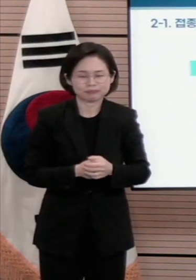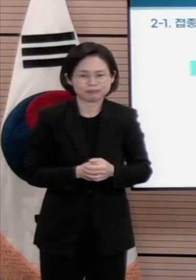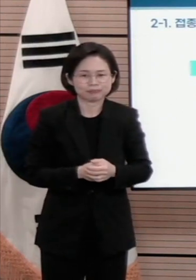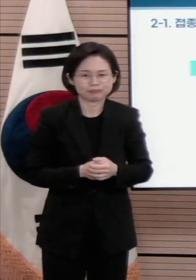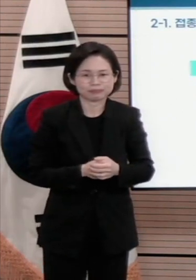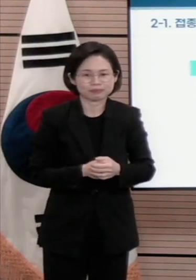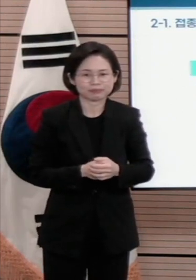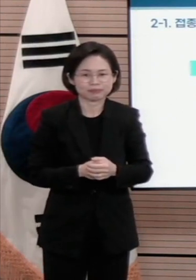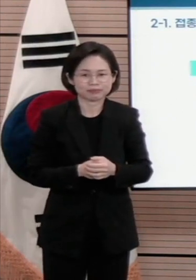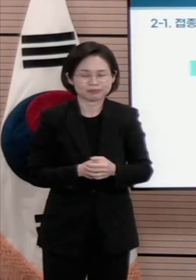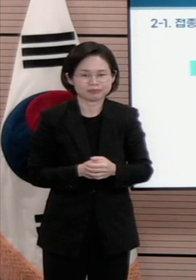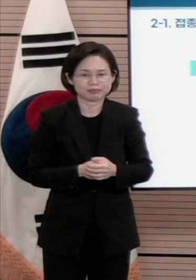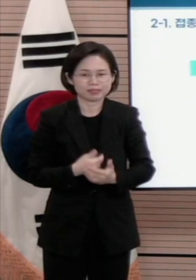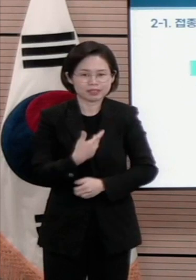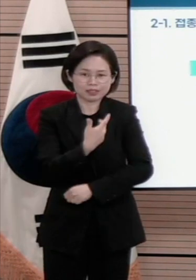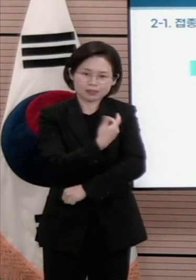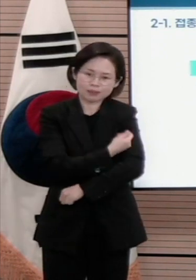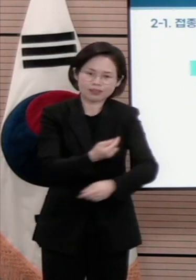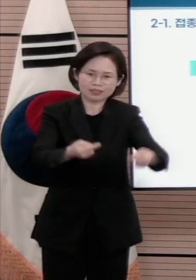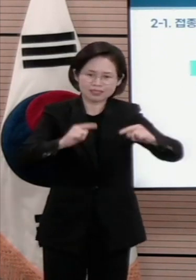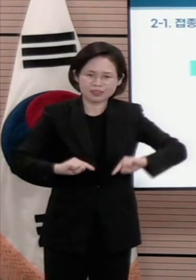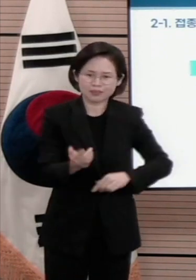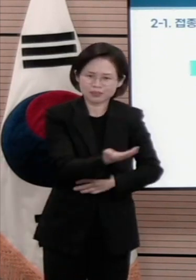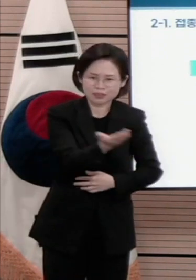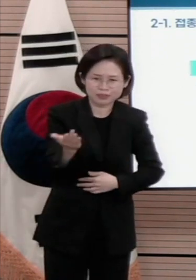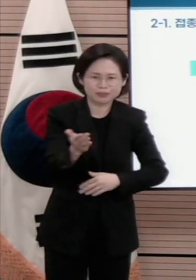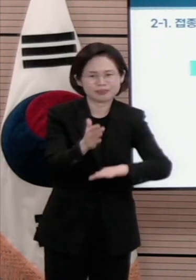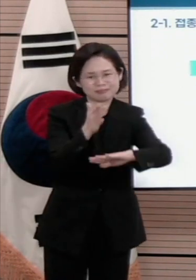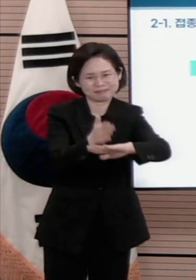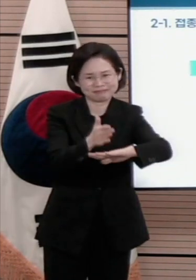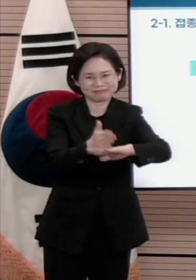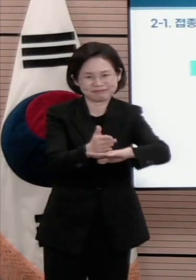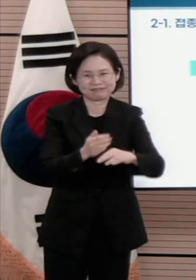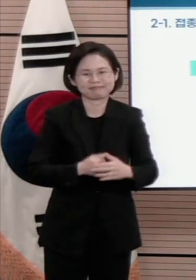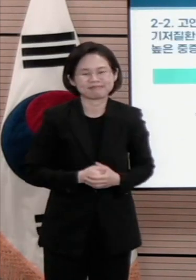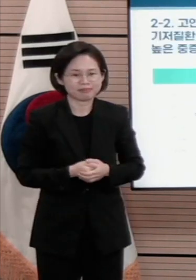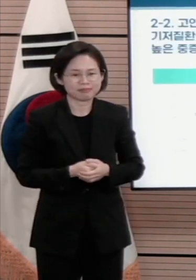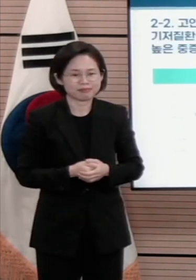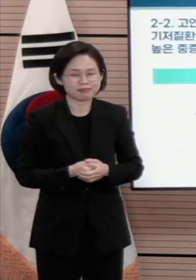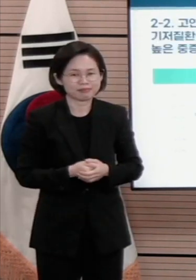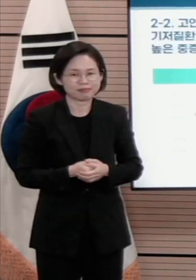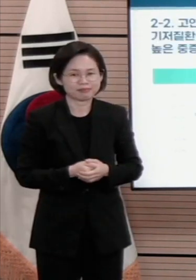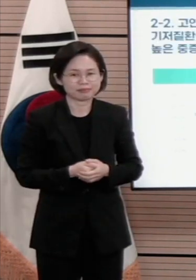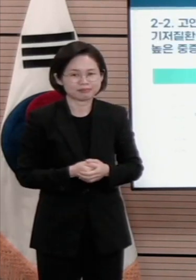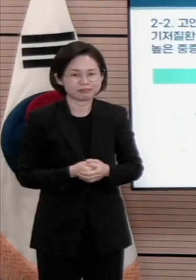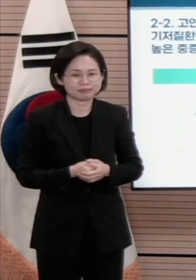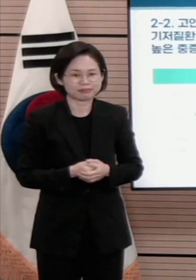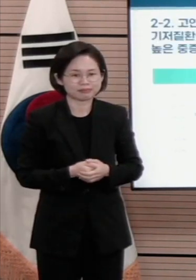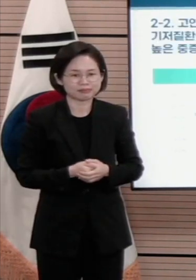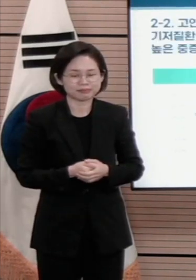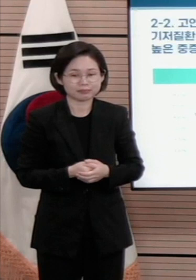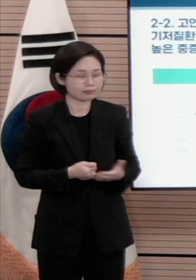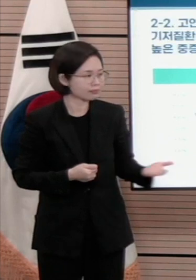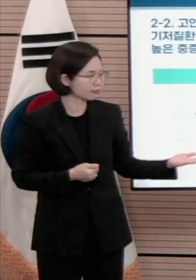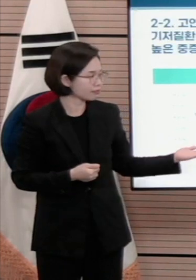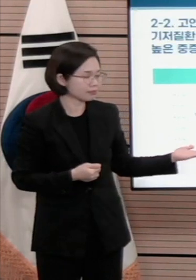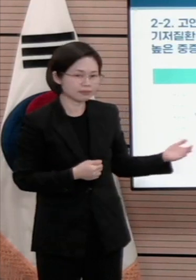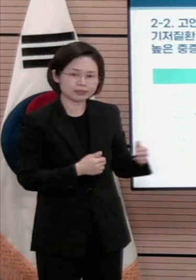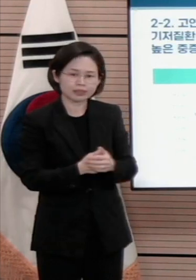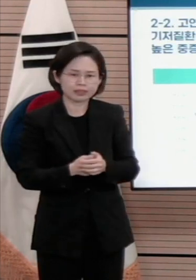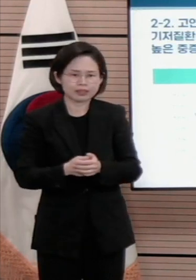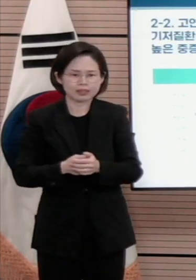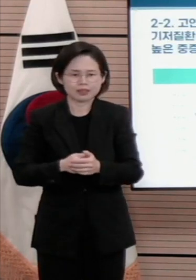접종에 적극적으로 참여해 주신 여러 국민에게 감사 말씀드립니다. 다음은 코로나19 확진